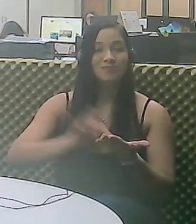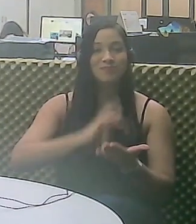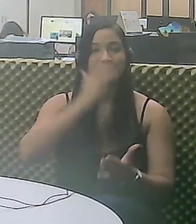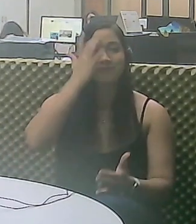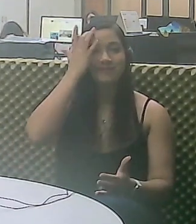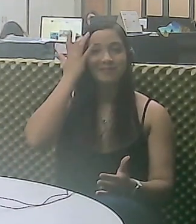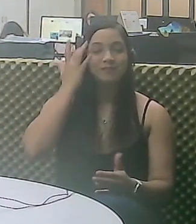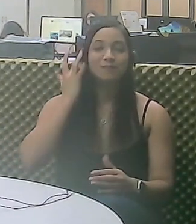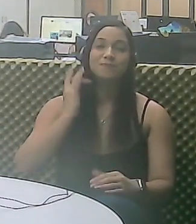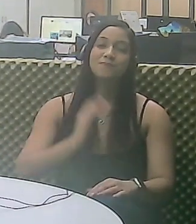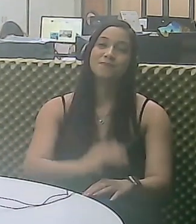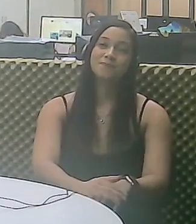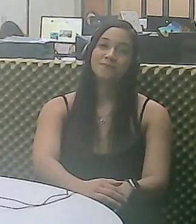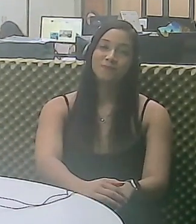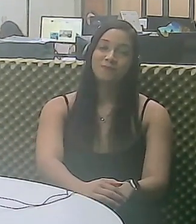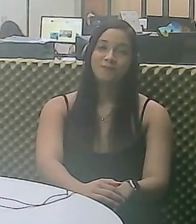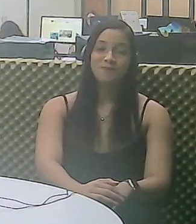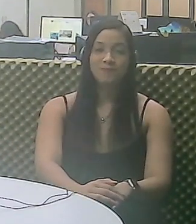palma da mão.